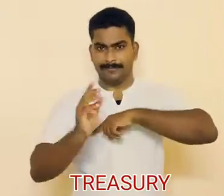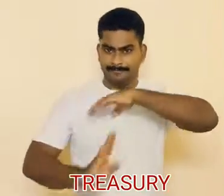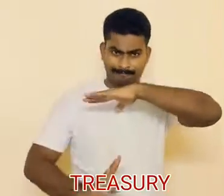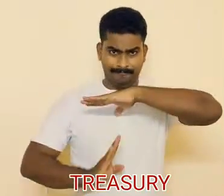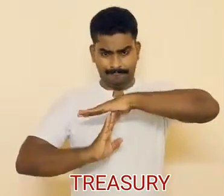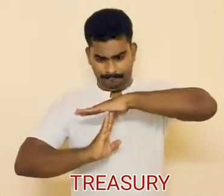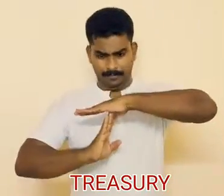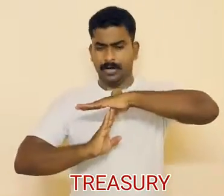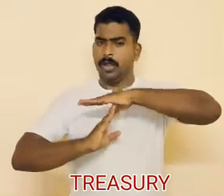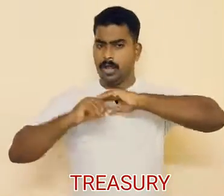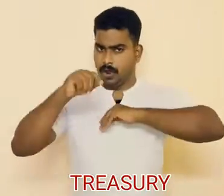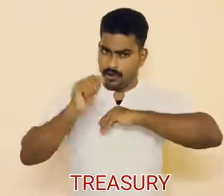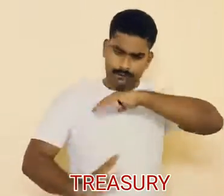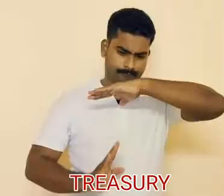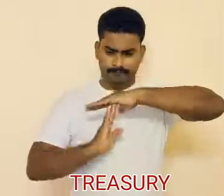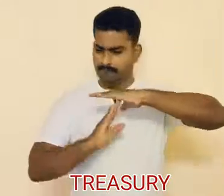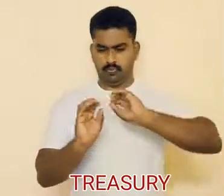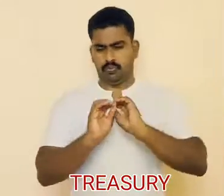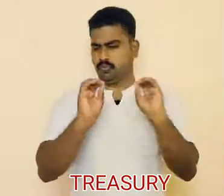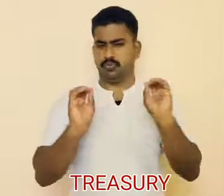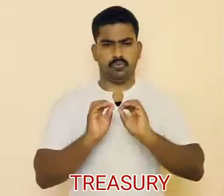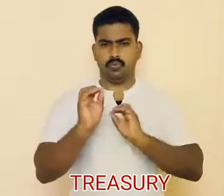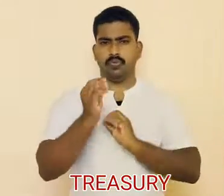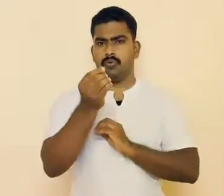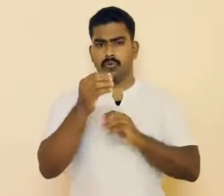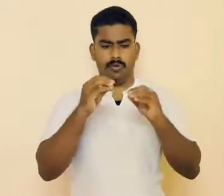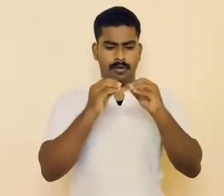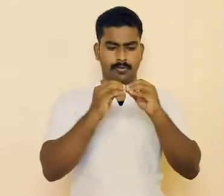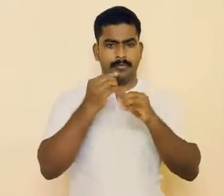5 കോടി വരെയുള്ള ബില്ലുകൾ മാറാൻ അനുമതി.